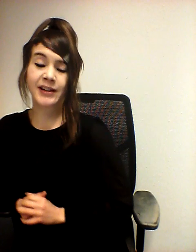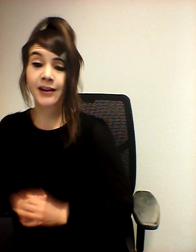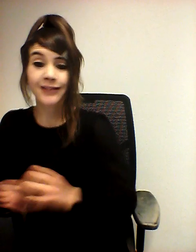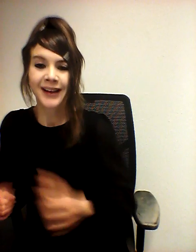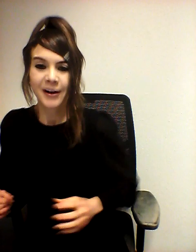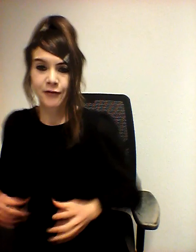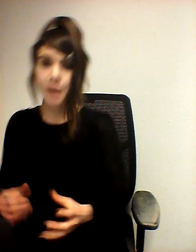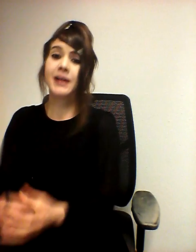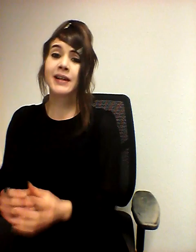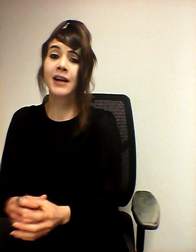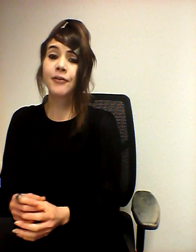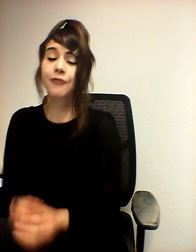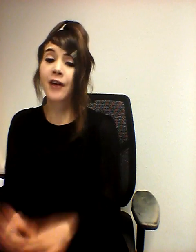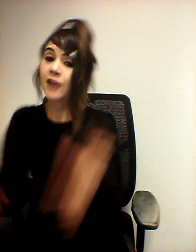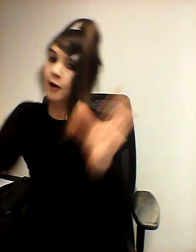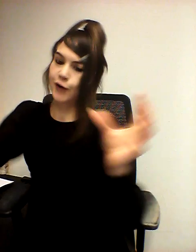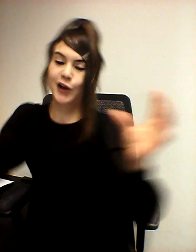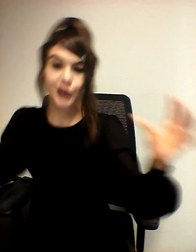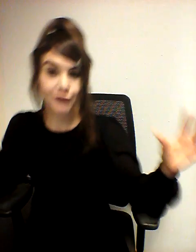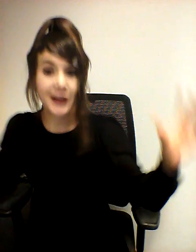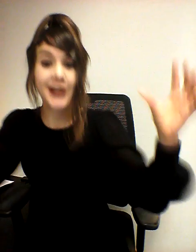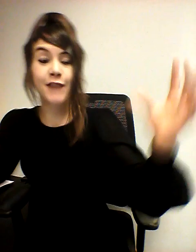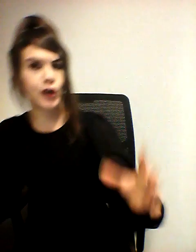polypeptiden, verbindingen van